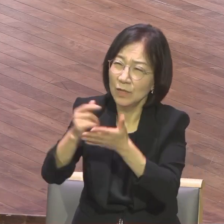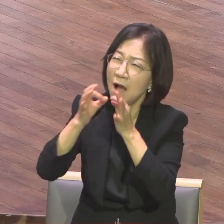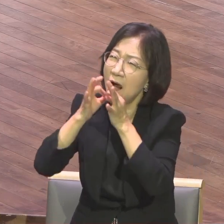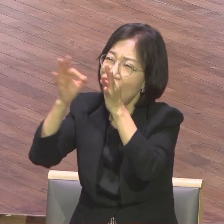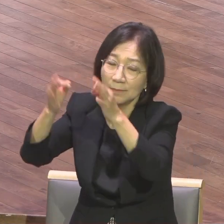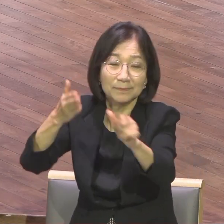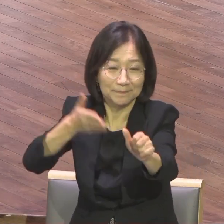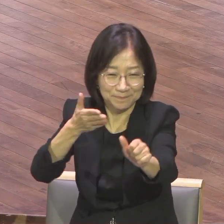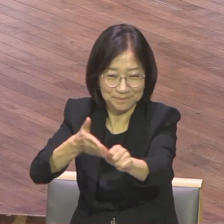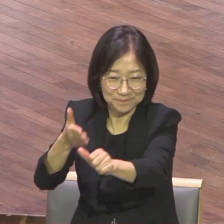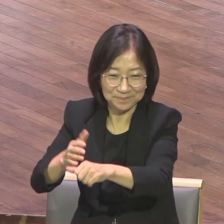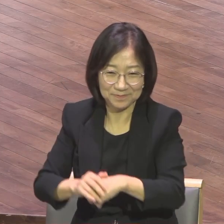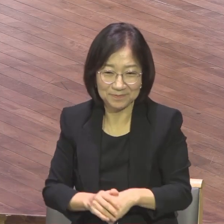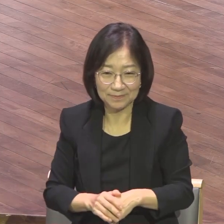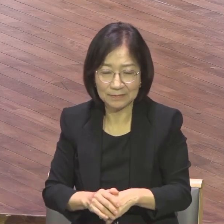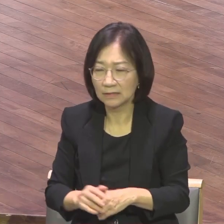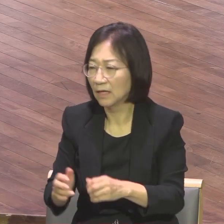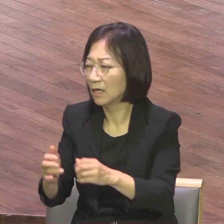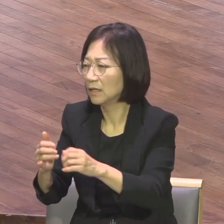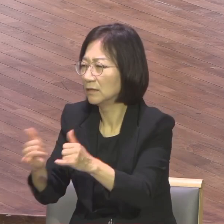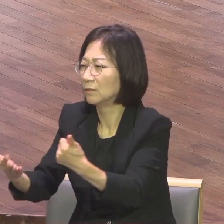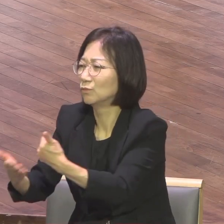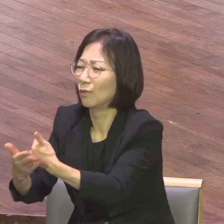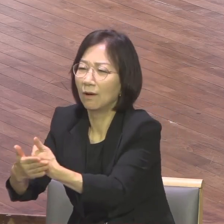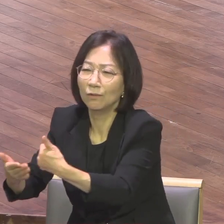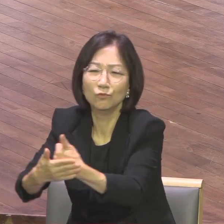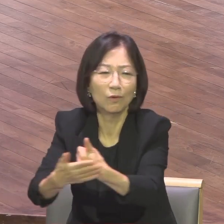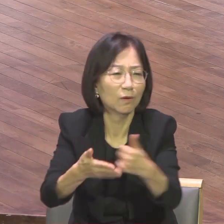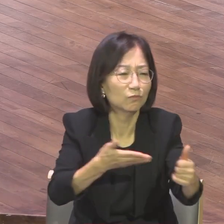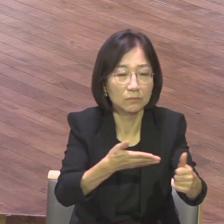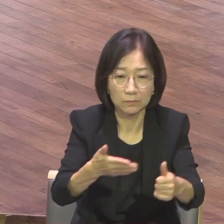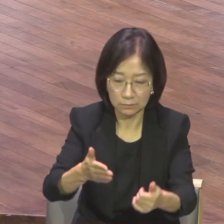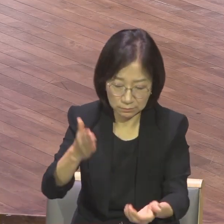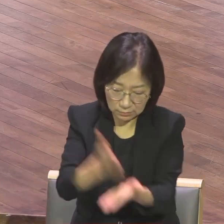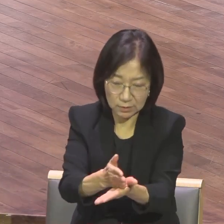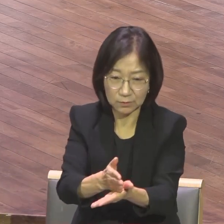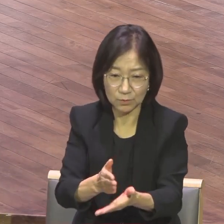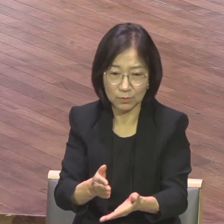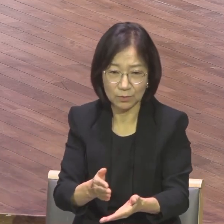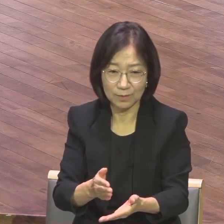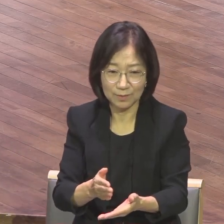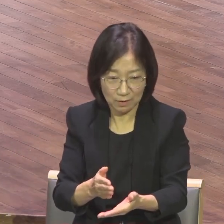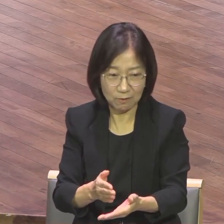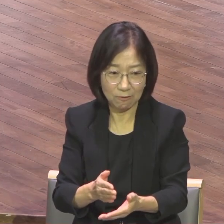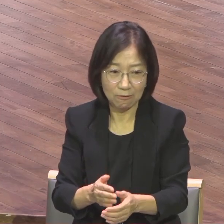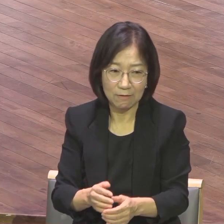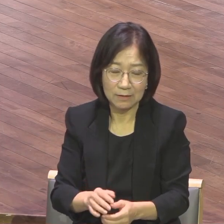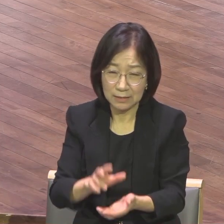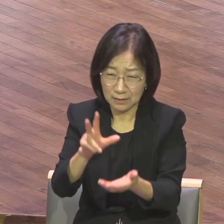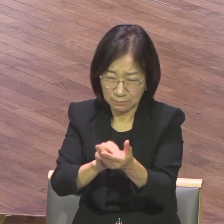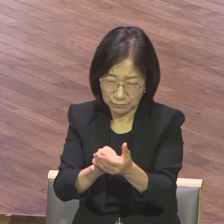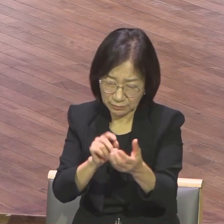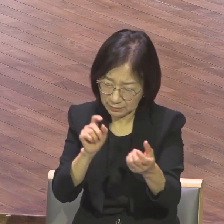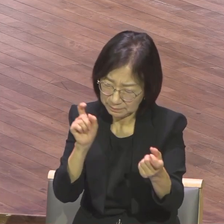여러분이 사람 쳐다보고 사람 반응 보고 사람 통해서 해결을 하지 마시고